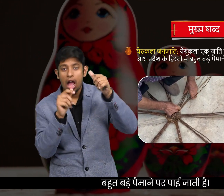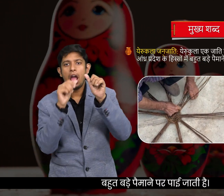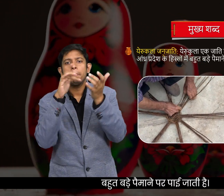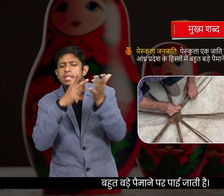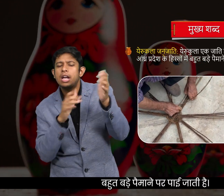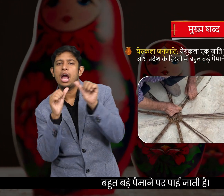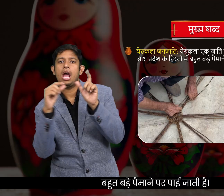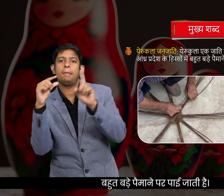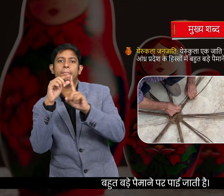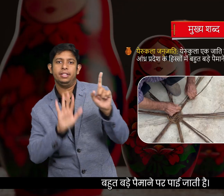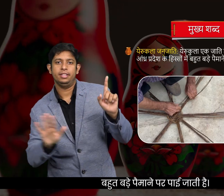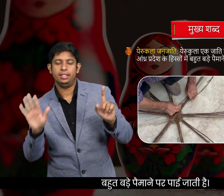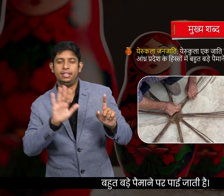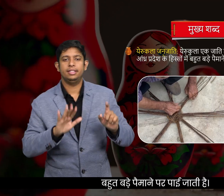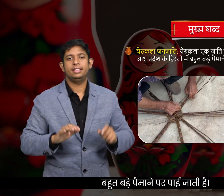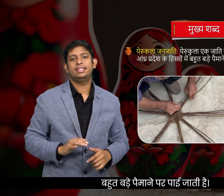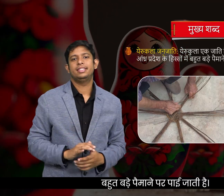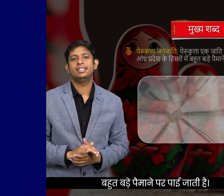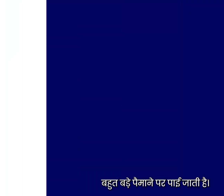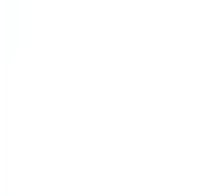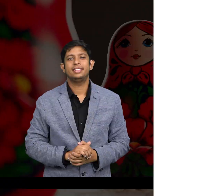है।